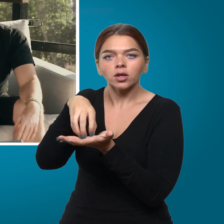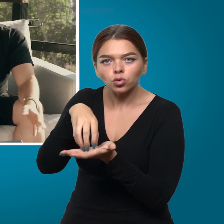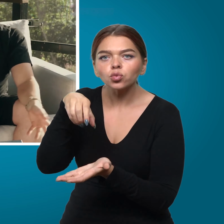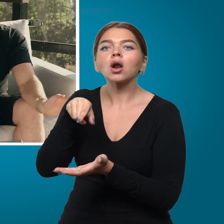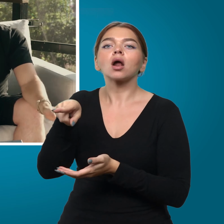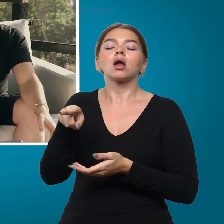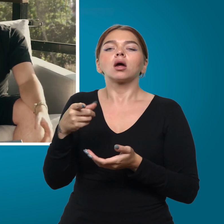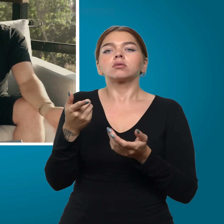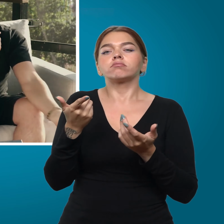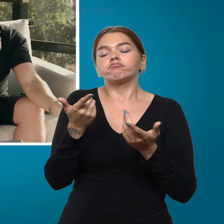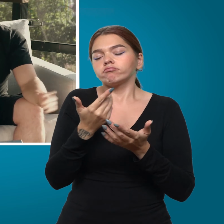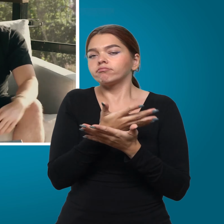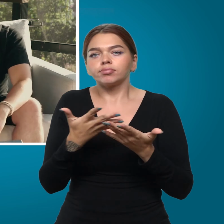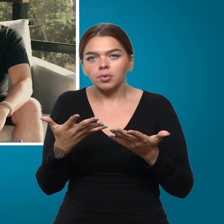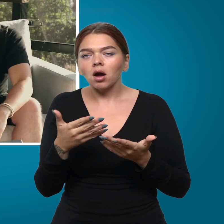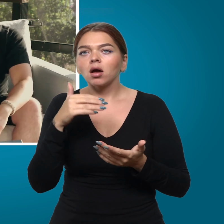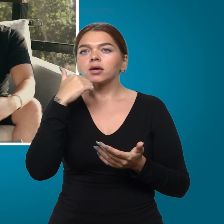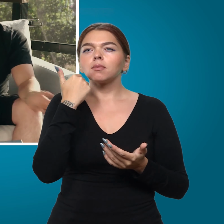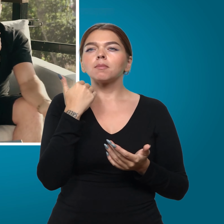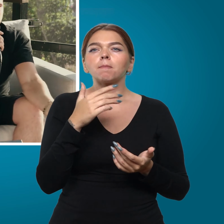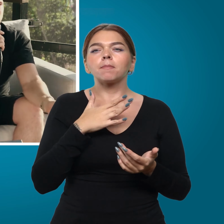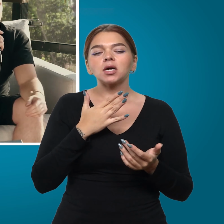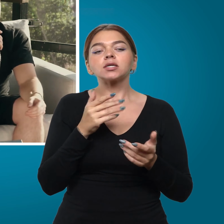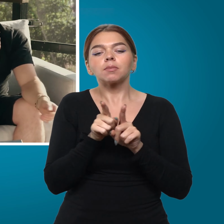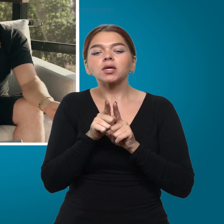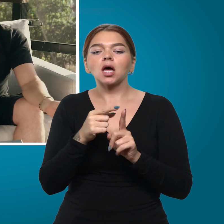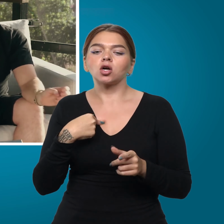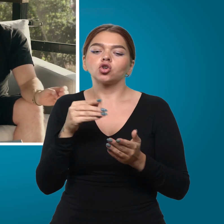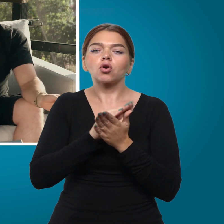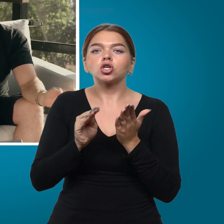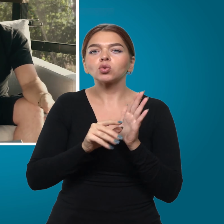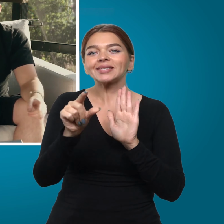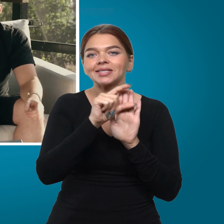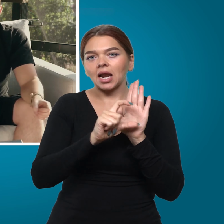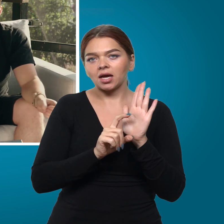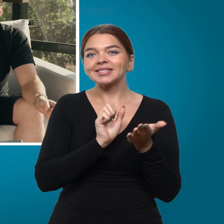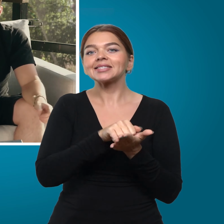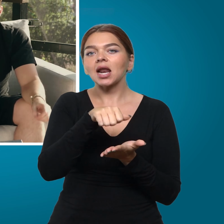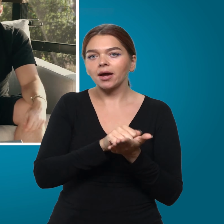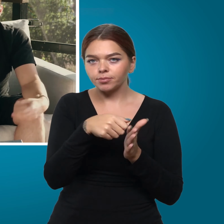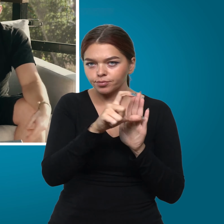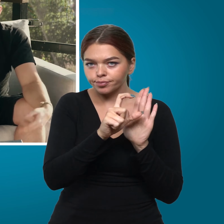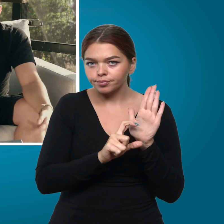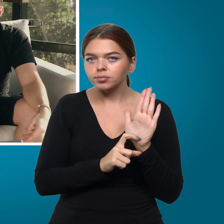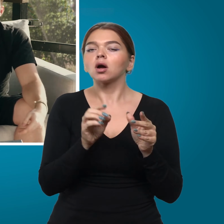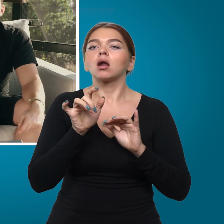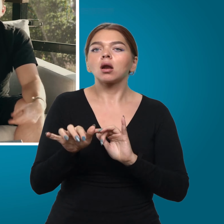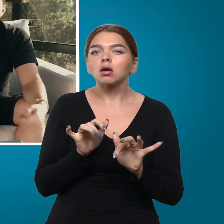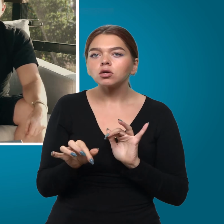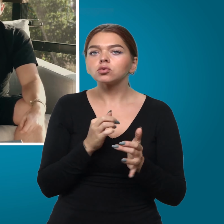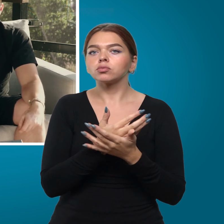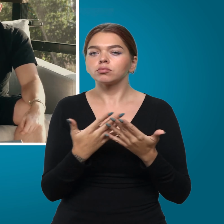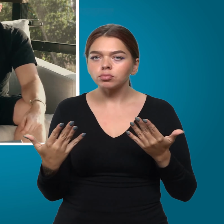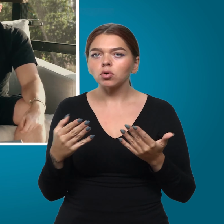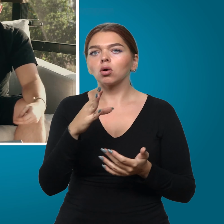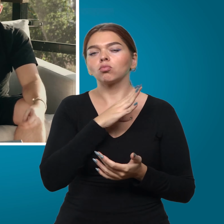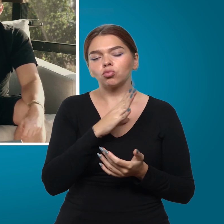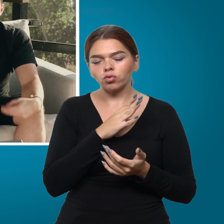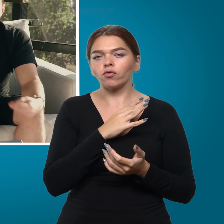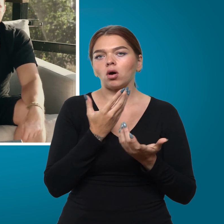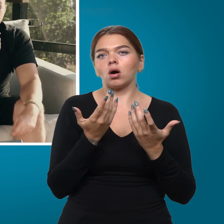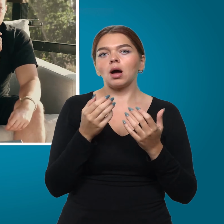toje srityje, dirbu šiek tiek žurnalistiką, komunikacijos agentūros, paskui perėjau universitetą, Kauno technologiją. Ir viena iš mano darbo dalių buvo rašyti straipsnius.